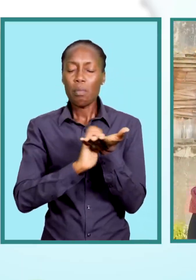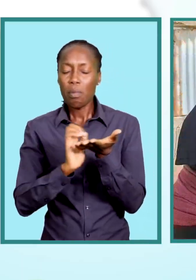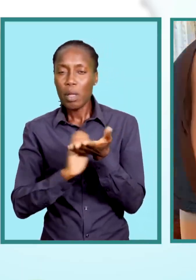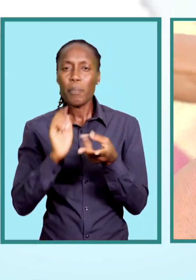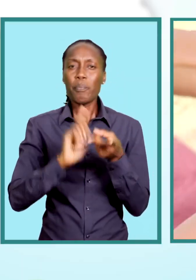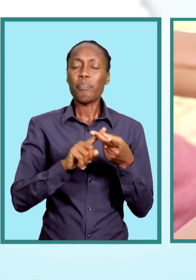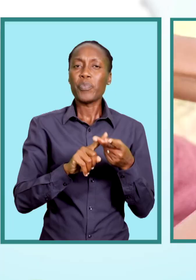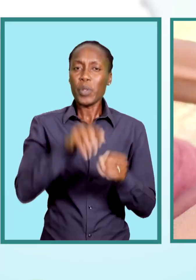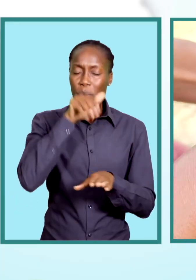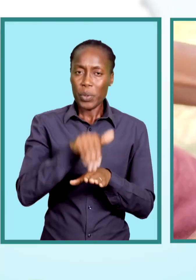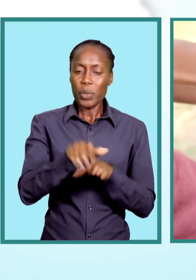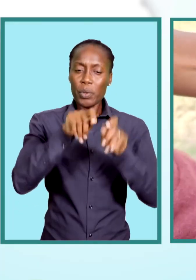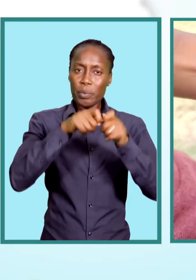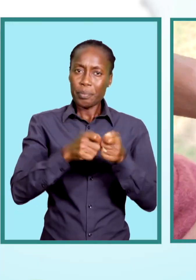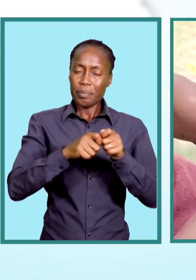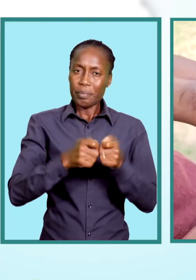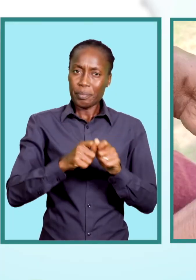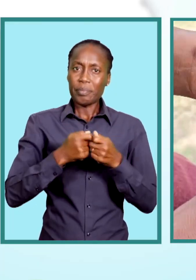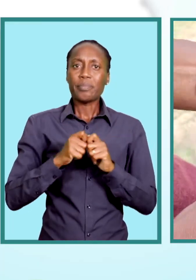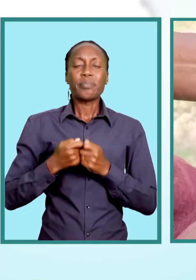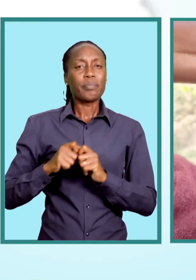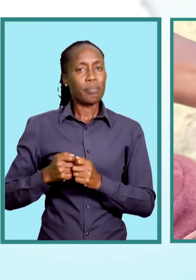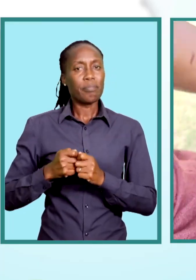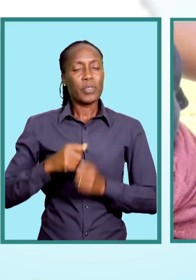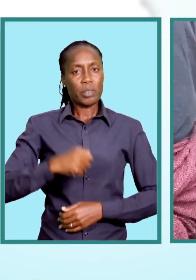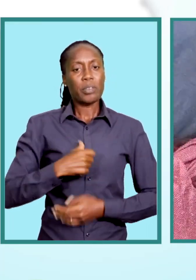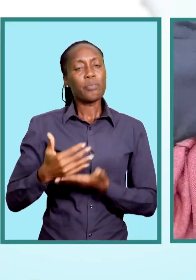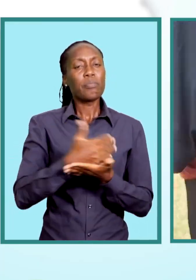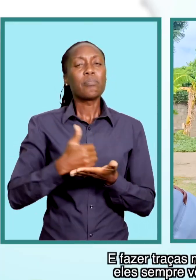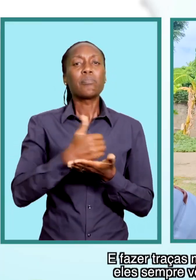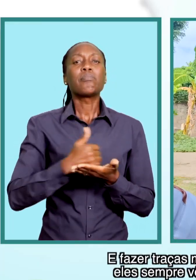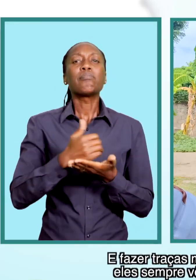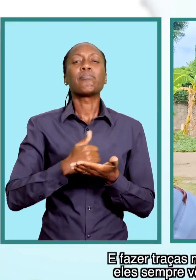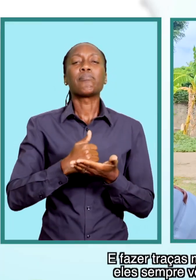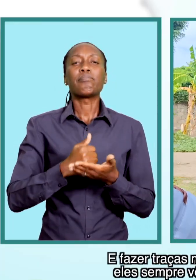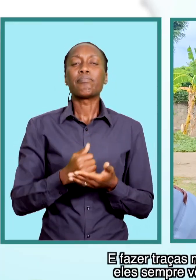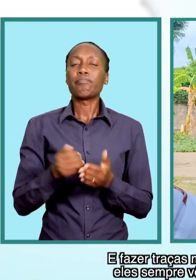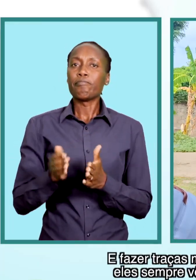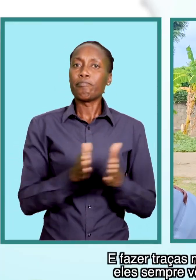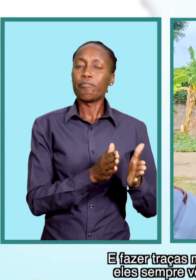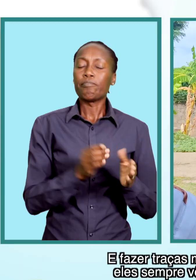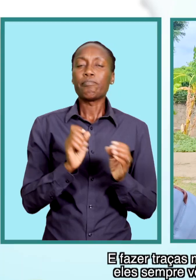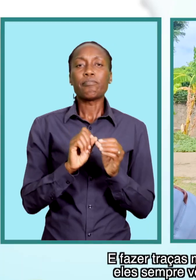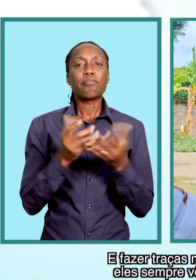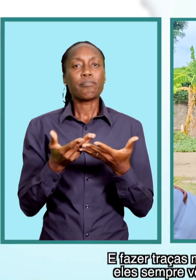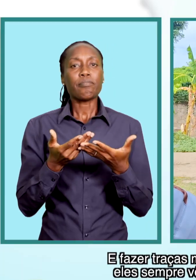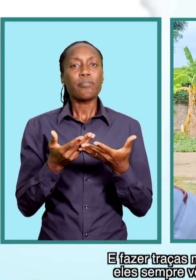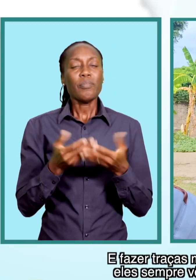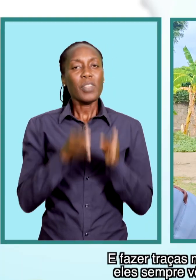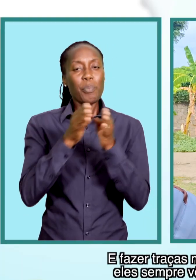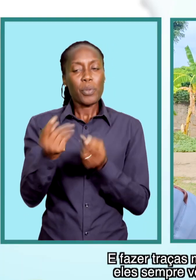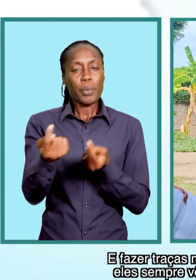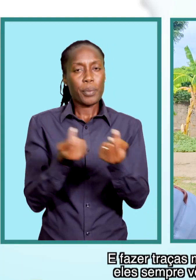continua a trabalhar fazendo tranças, atividade que garante o seu sustento. E fazer tranças, meus clientes. Tenho lá meus